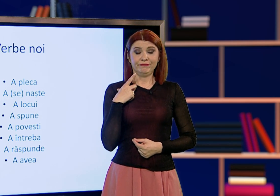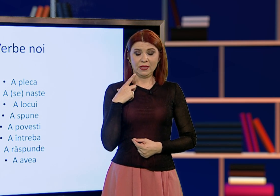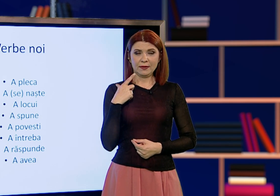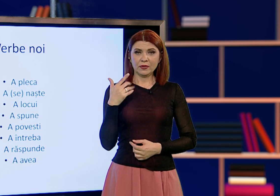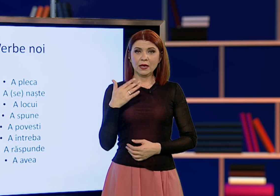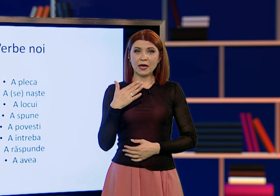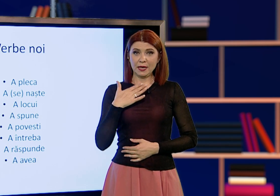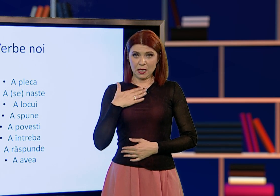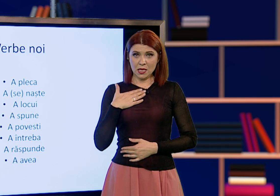Da